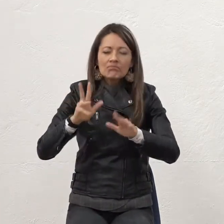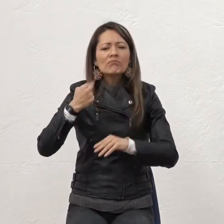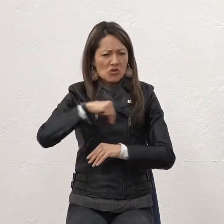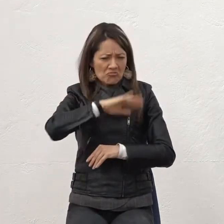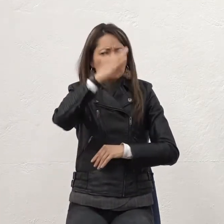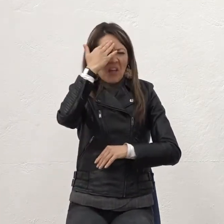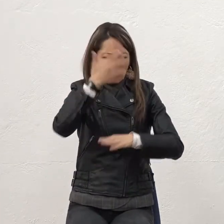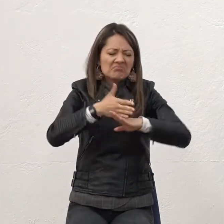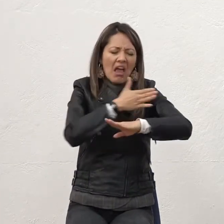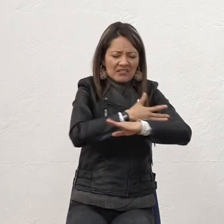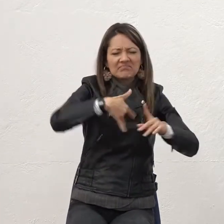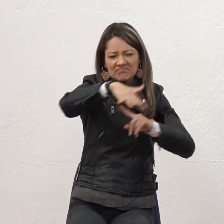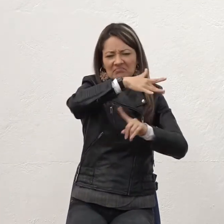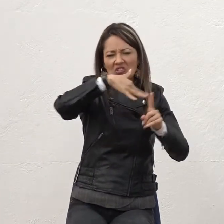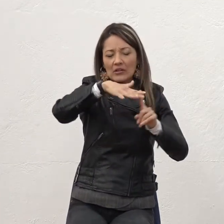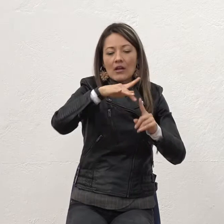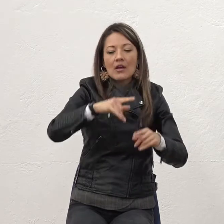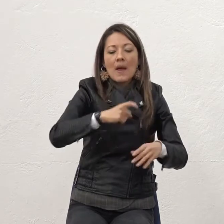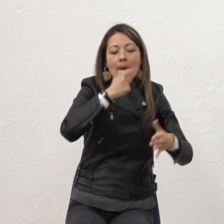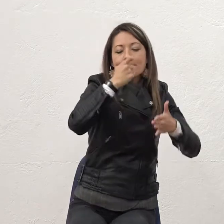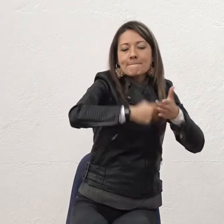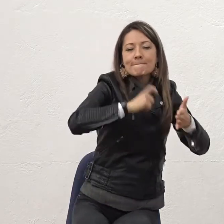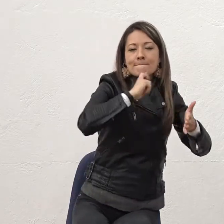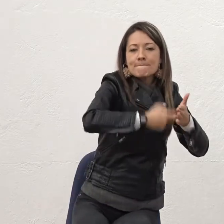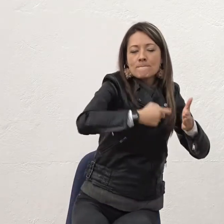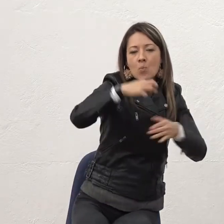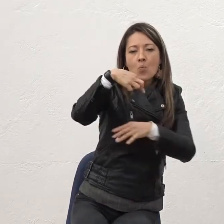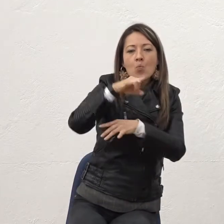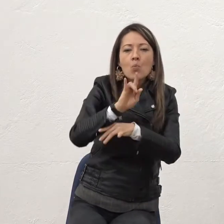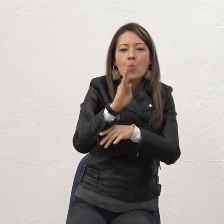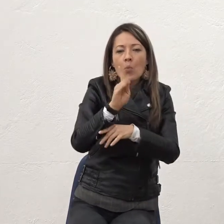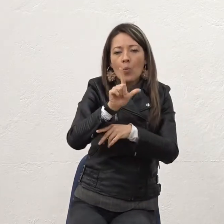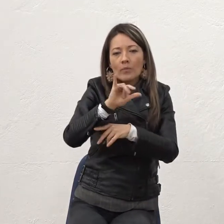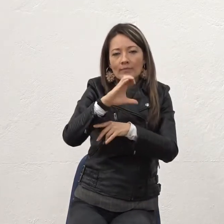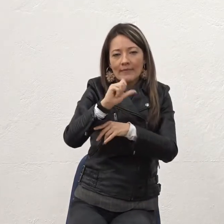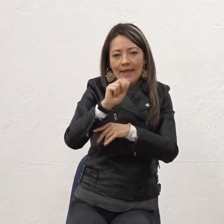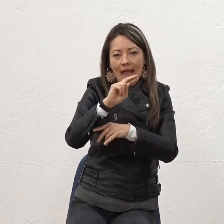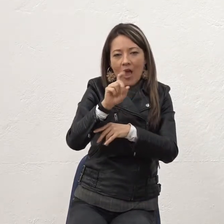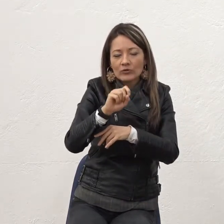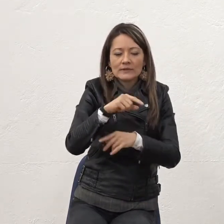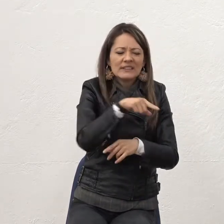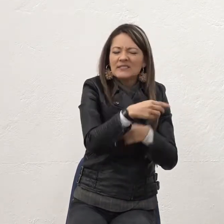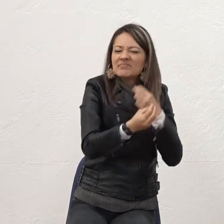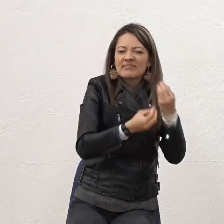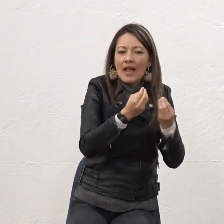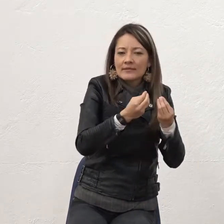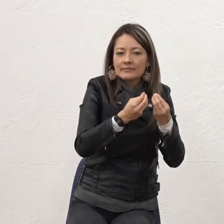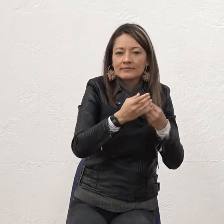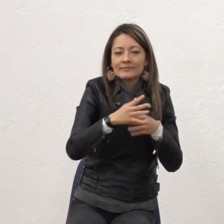los publicanos eran contratados, igual que Zaqueo, judío, pero